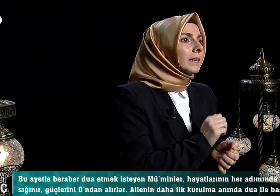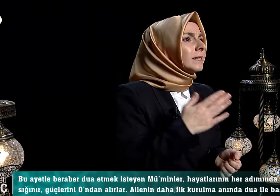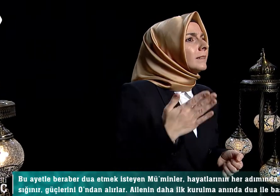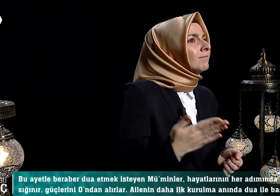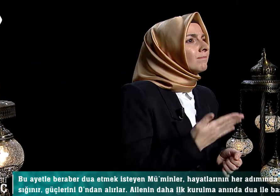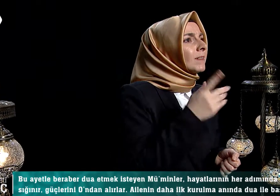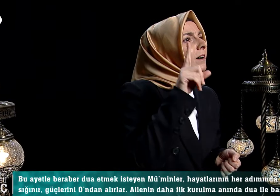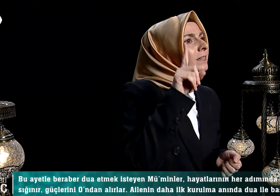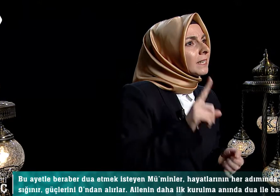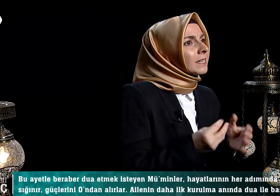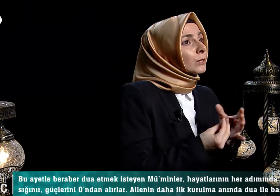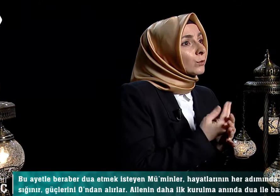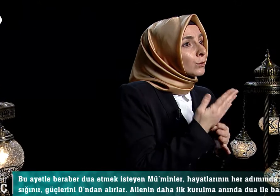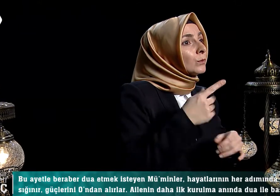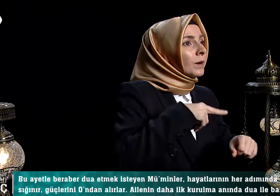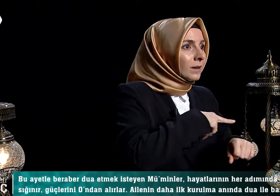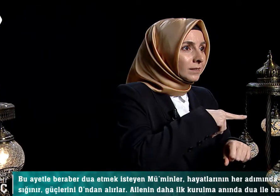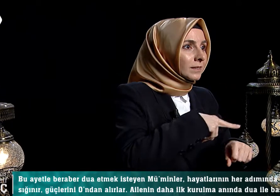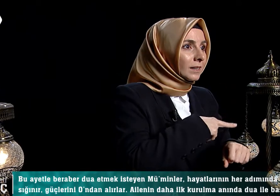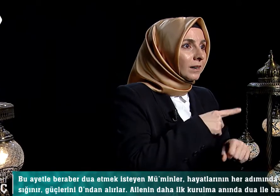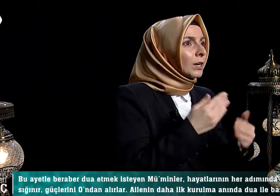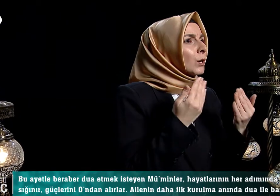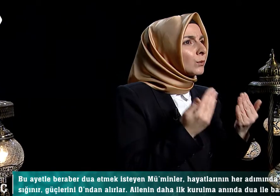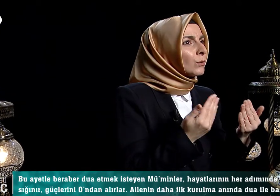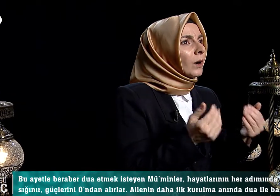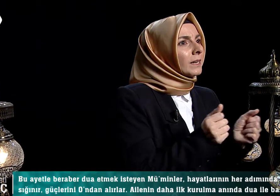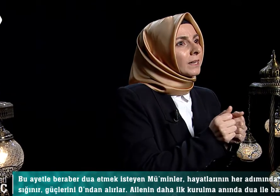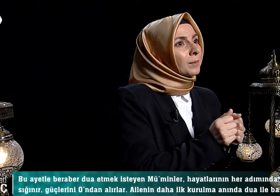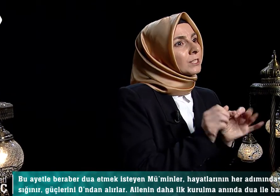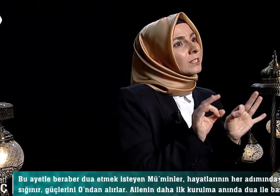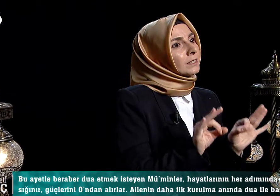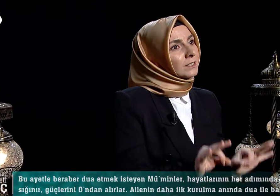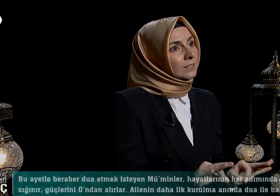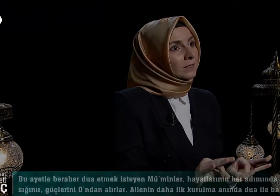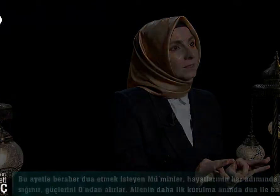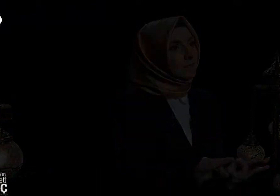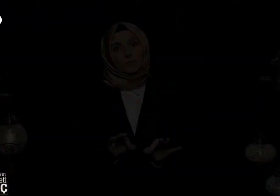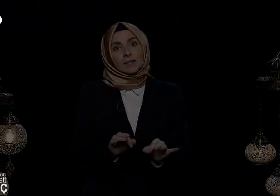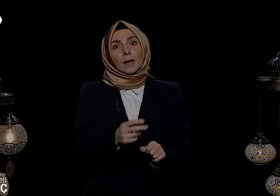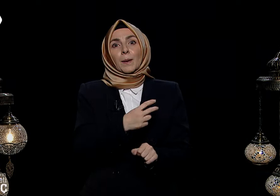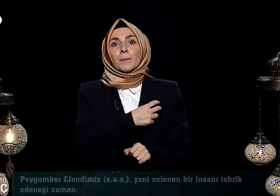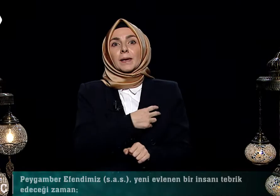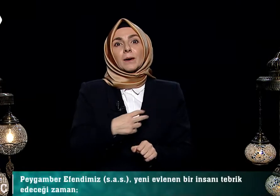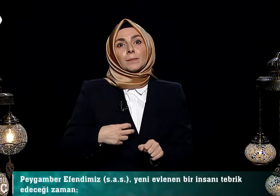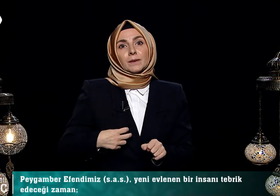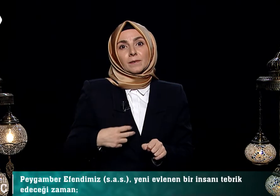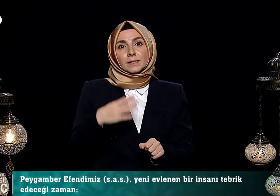Ailenin daha ilk kurulma anında dua ile başlanır. Peygamber